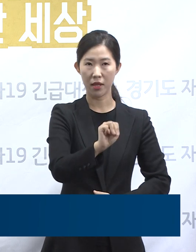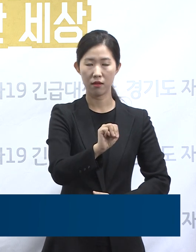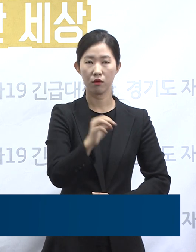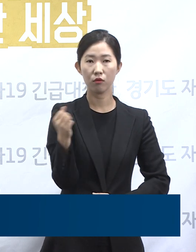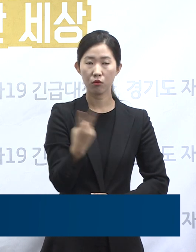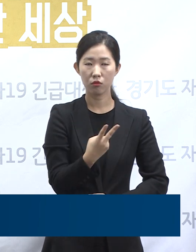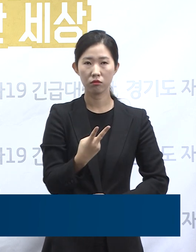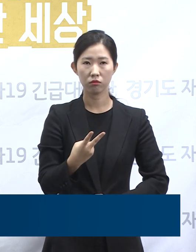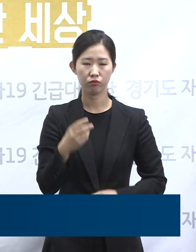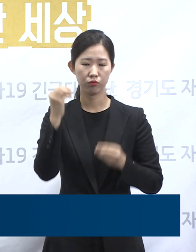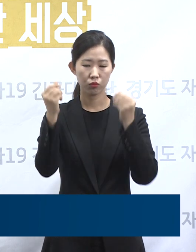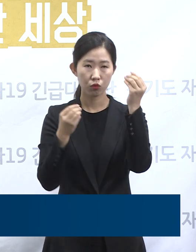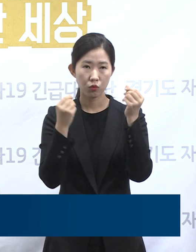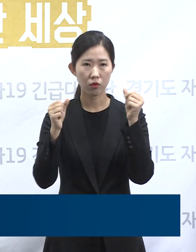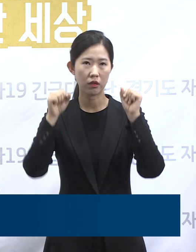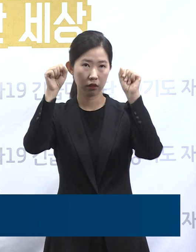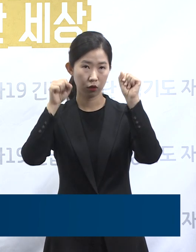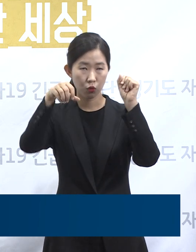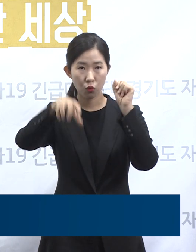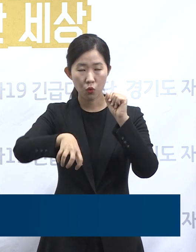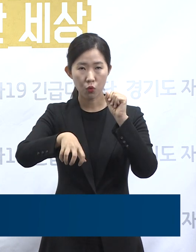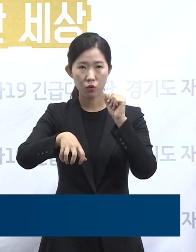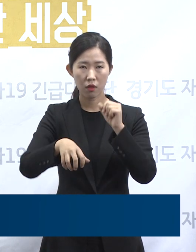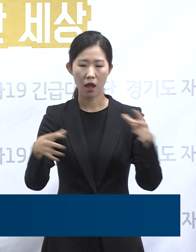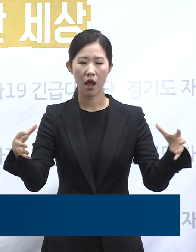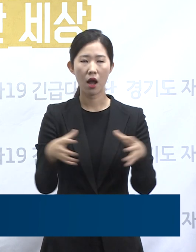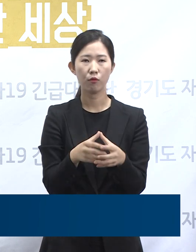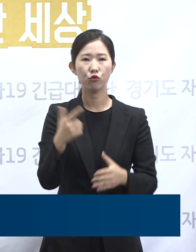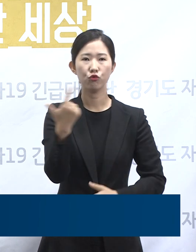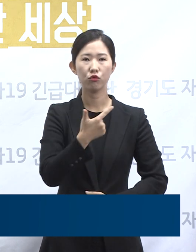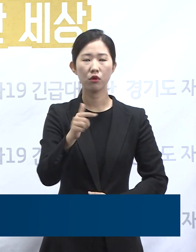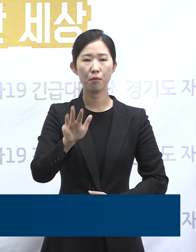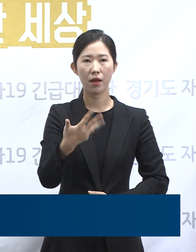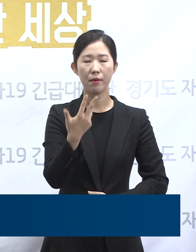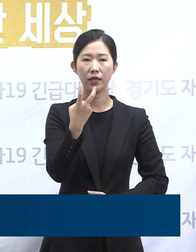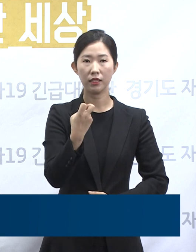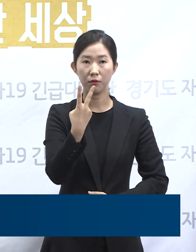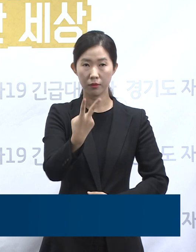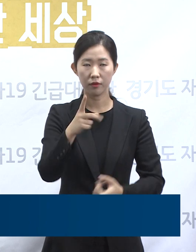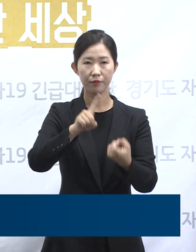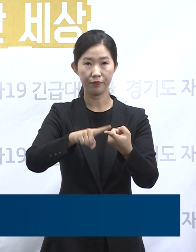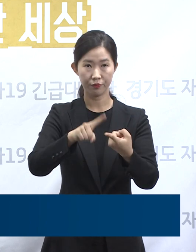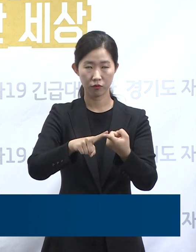등 일부 실내체육시설 총 6,826개소에 대해서도